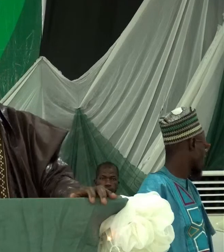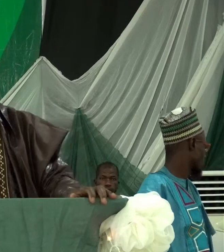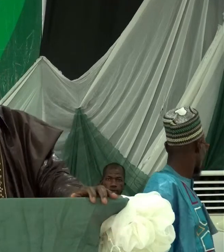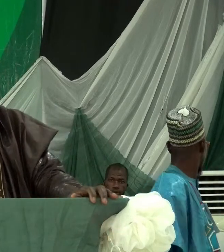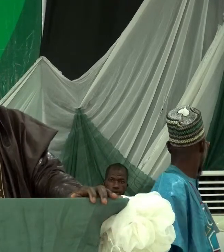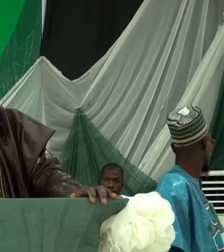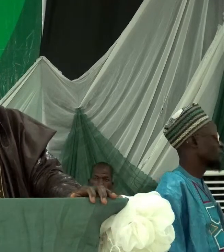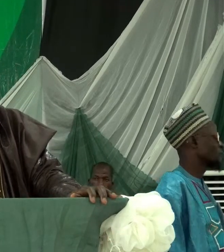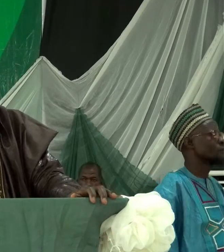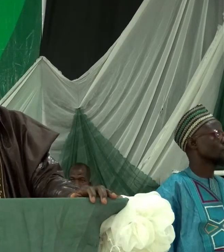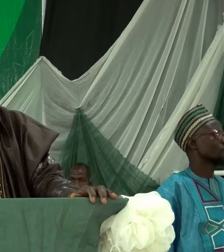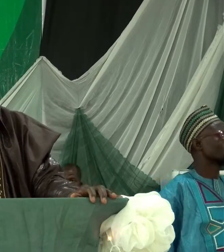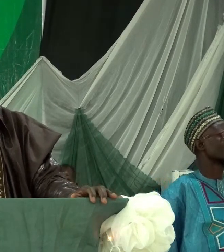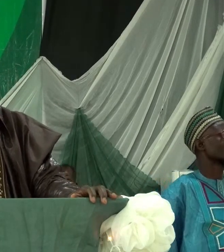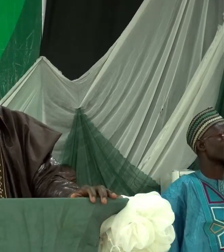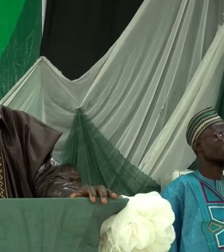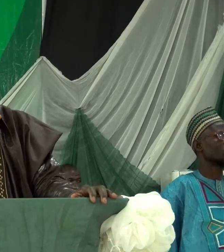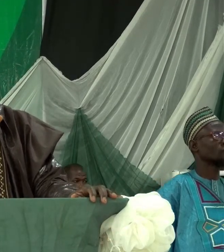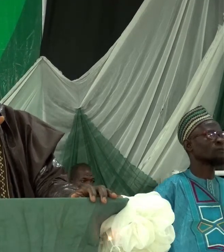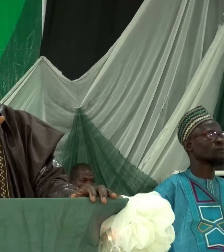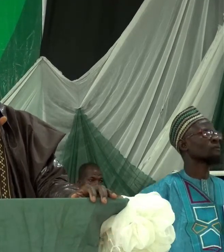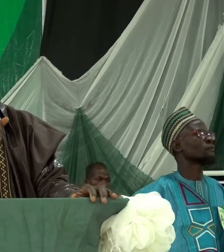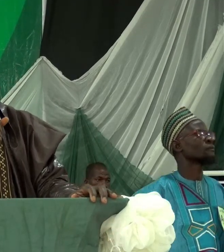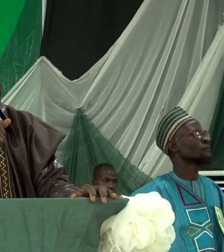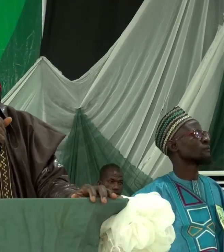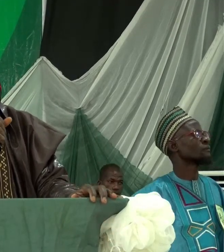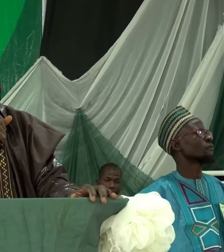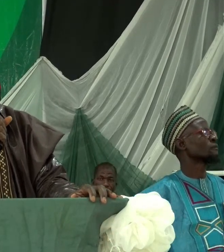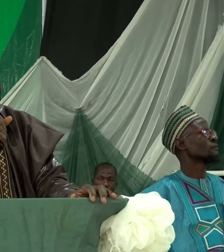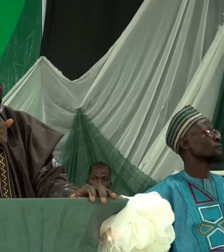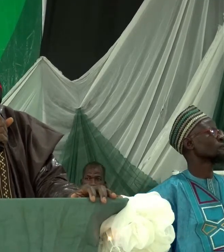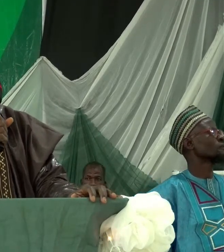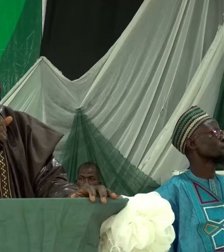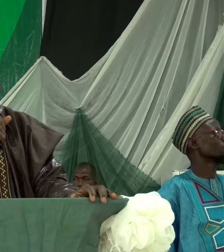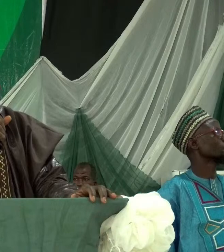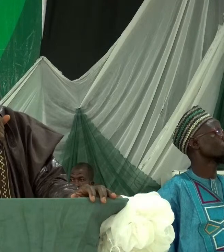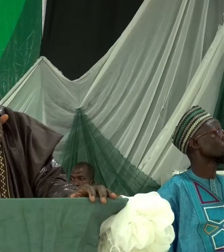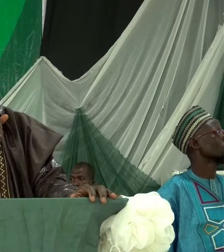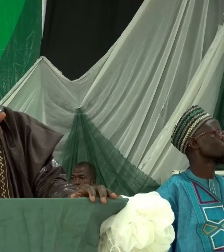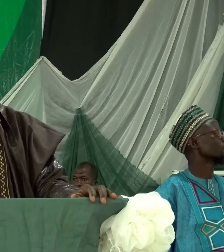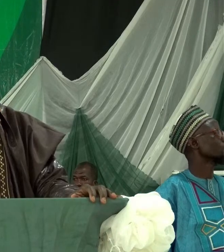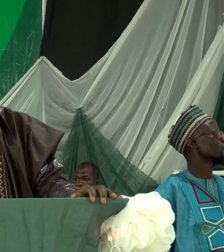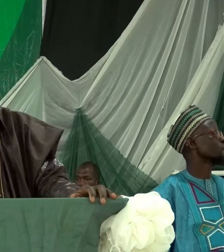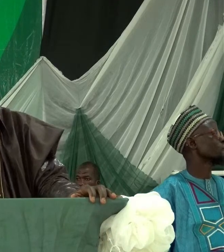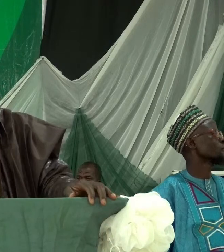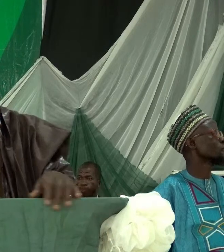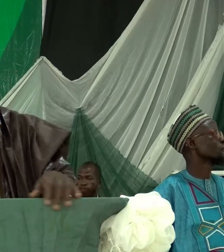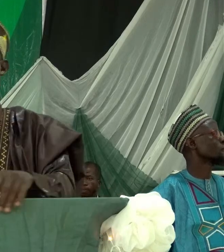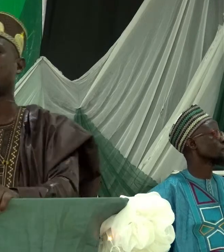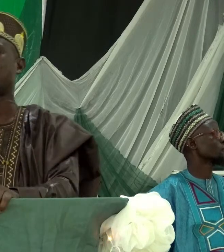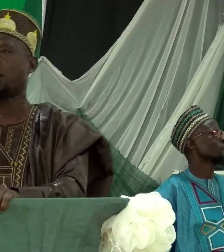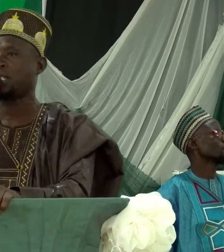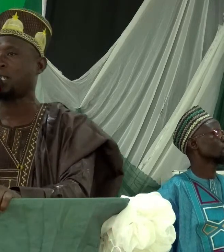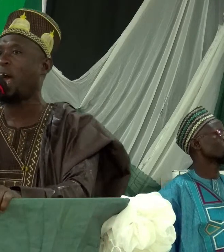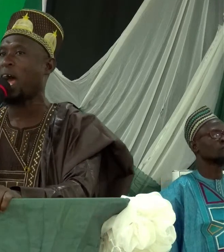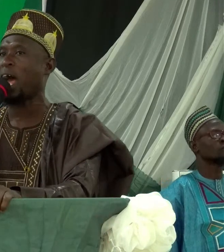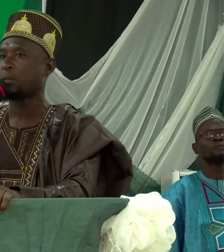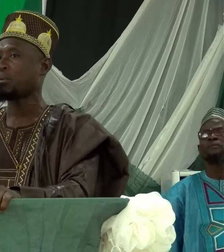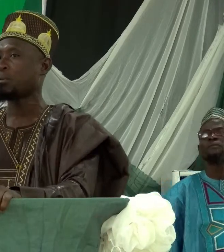مشاهدي الكرام طبتم وطاب مثواكم وتبوأتم من الجنة